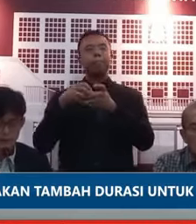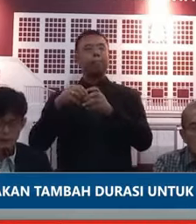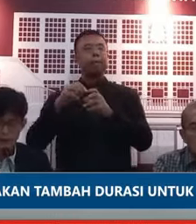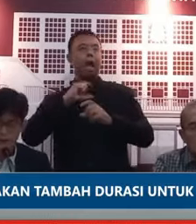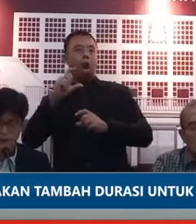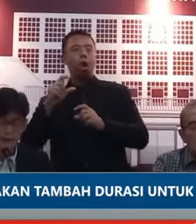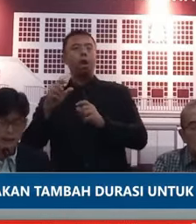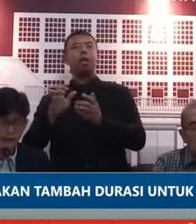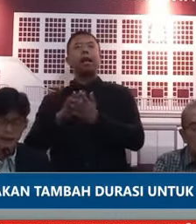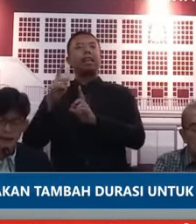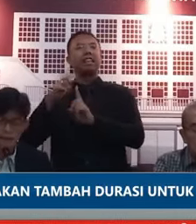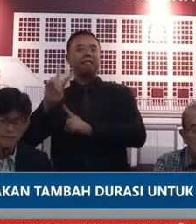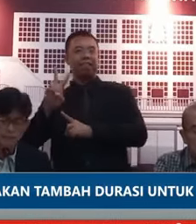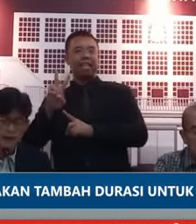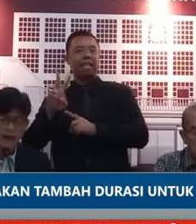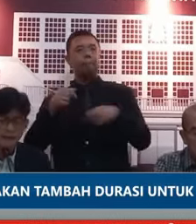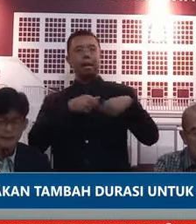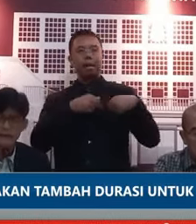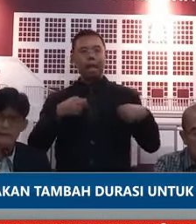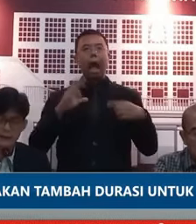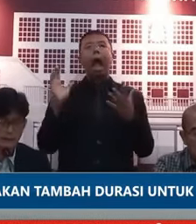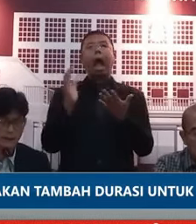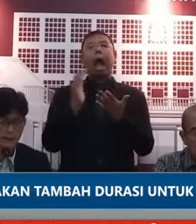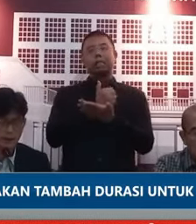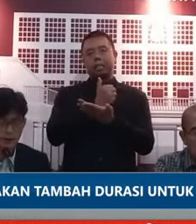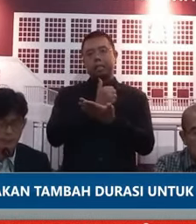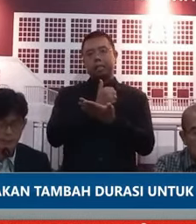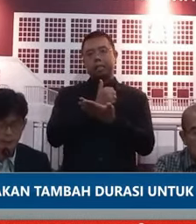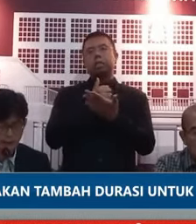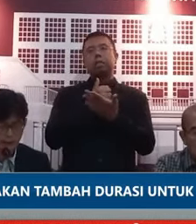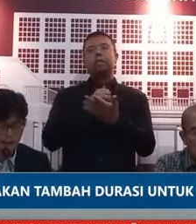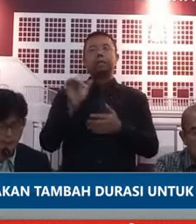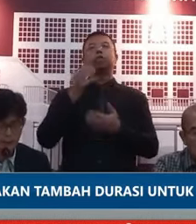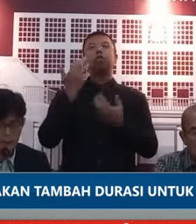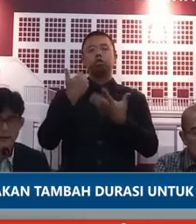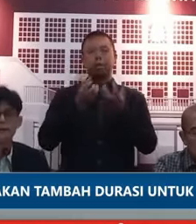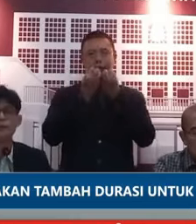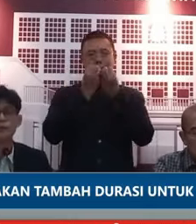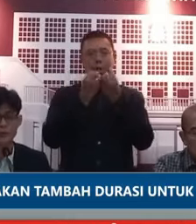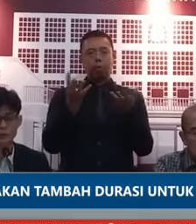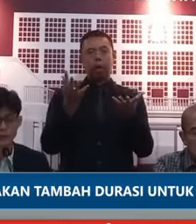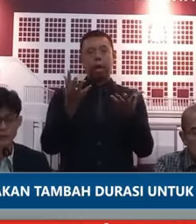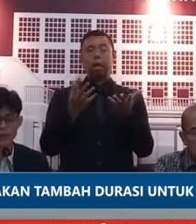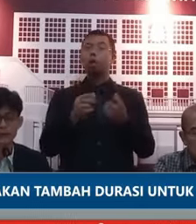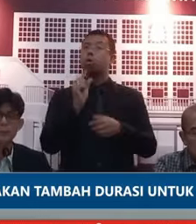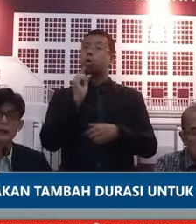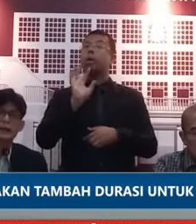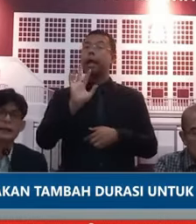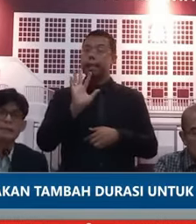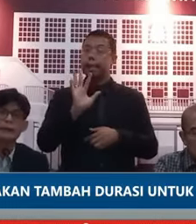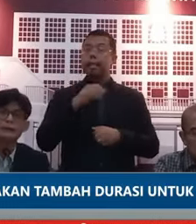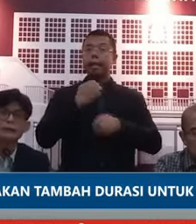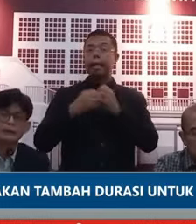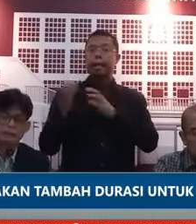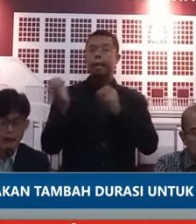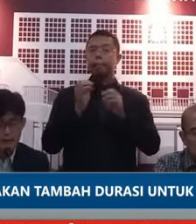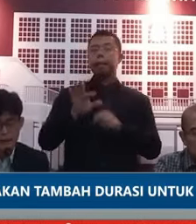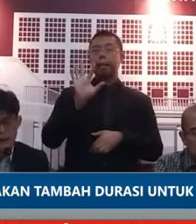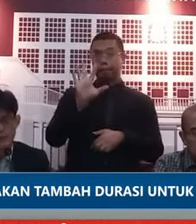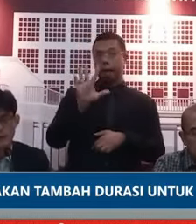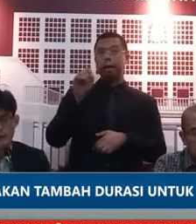120 menit. Menurut Agus, penambahan durasi bukan hal yang baru, karena menurutnya hal tersebut pernah dilakukan saat debat pada